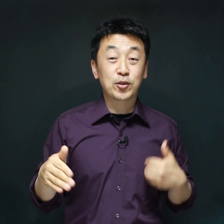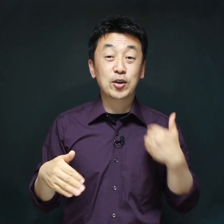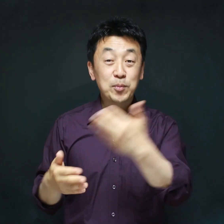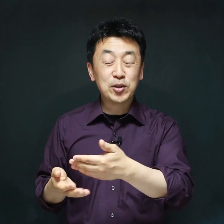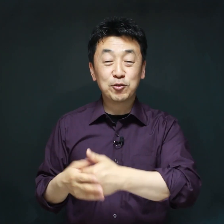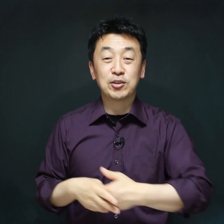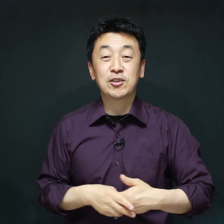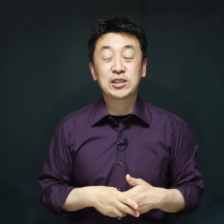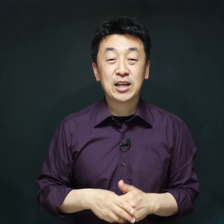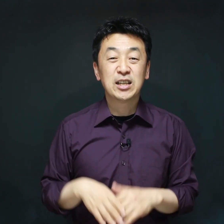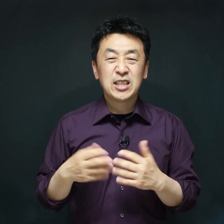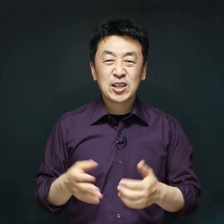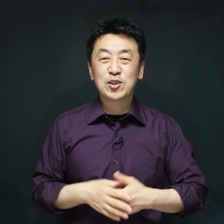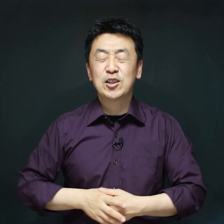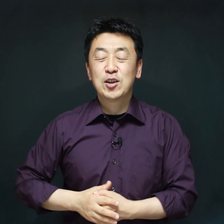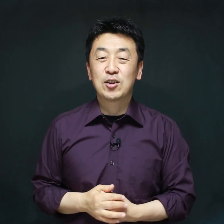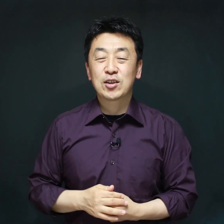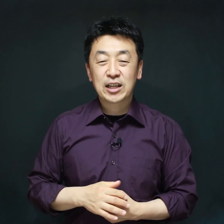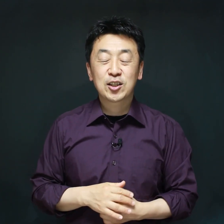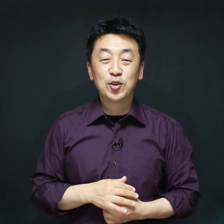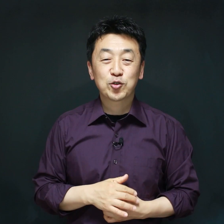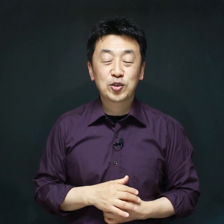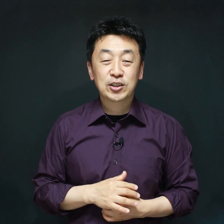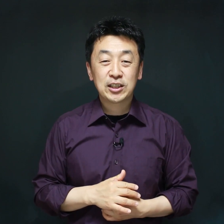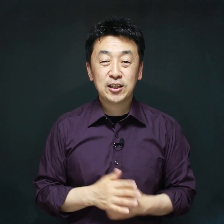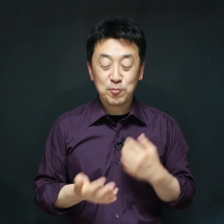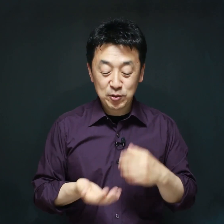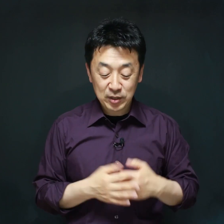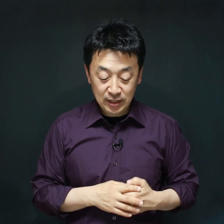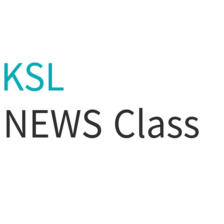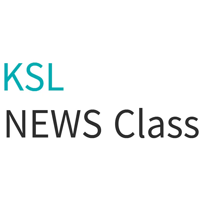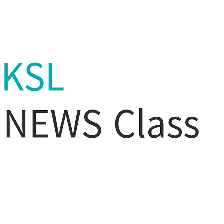맞춰서 어떻게 표현할 수 있을 것인가, 이거를 가르쳐 주는 것이기 때문입니다.